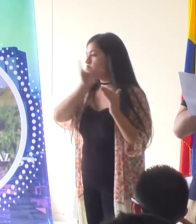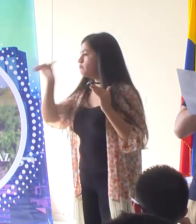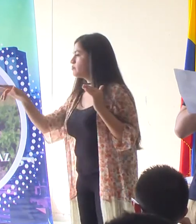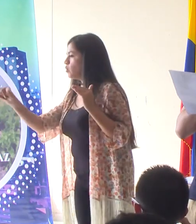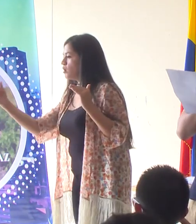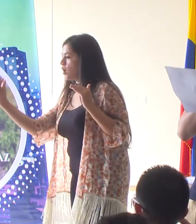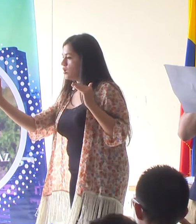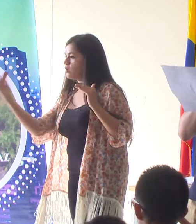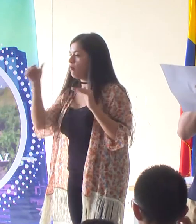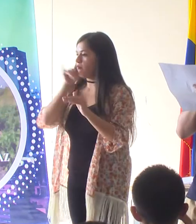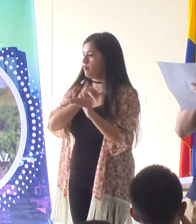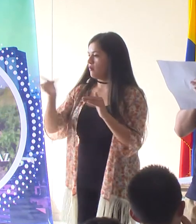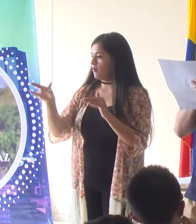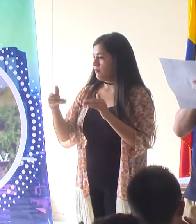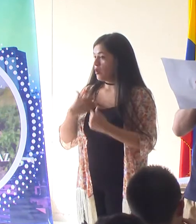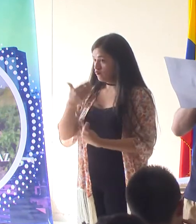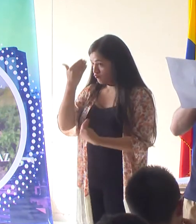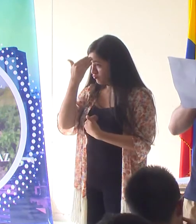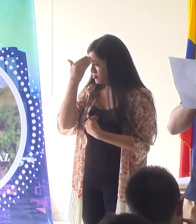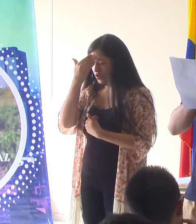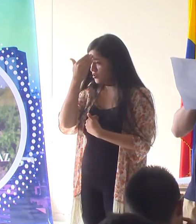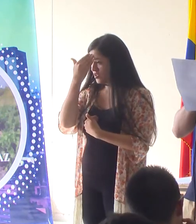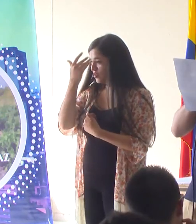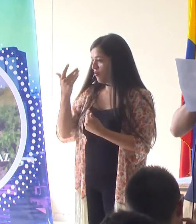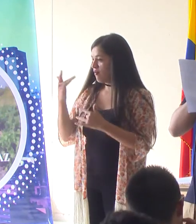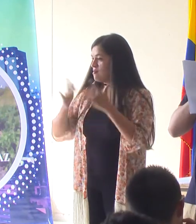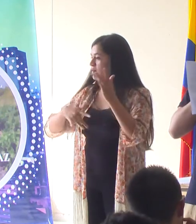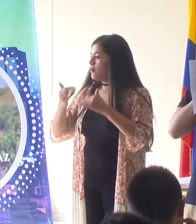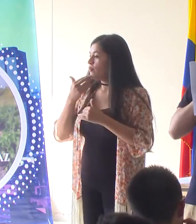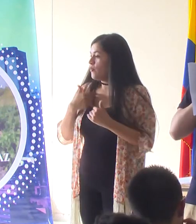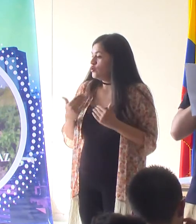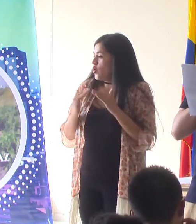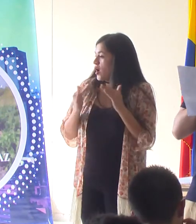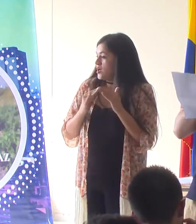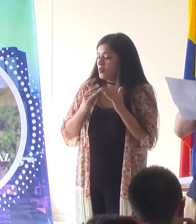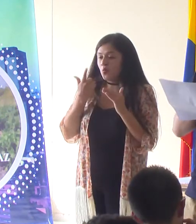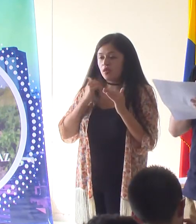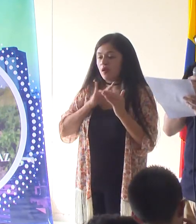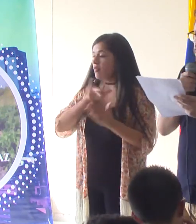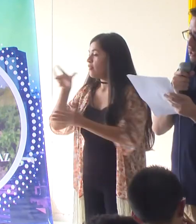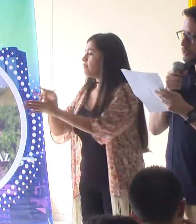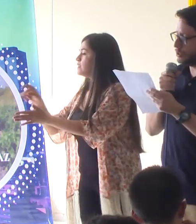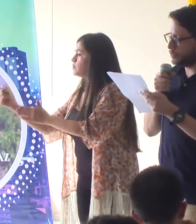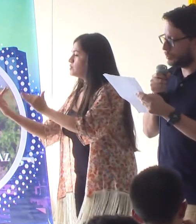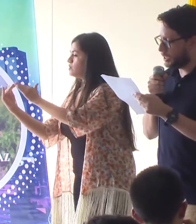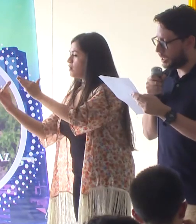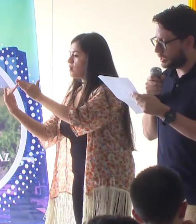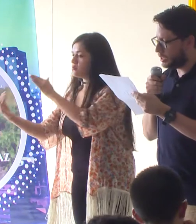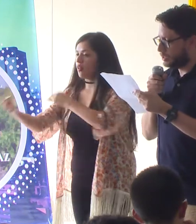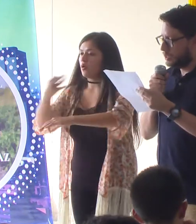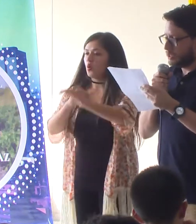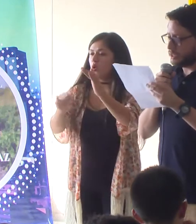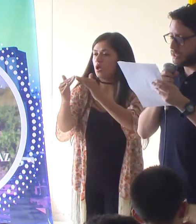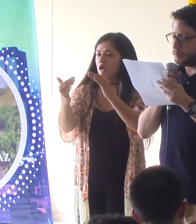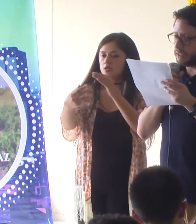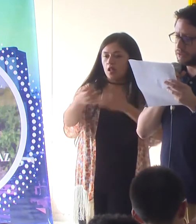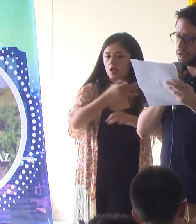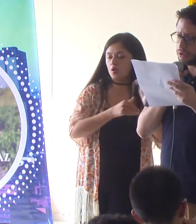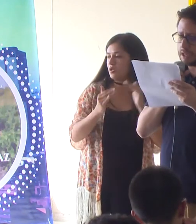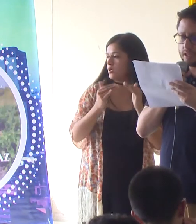voluntario y planeado pero recientemente se desplazan para sobrellevar las dinámicas de especulación inmobiliaria